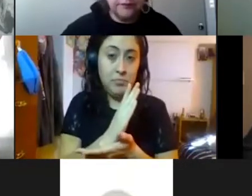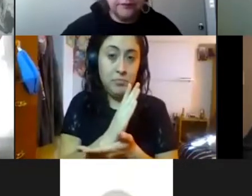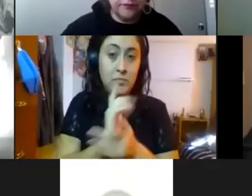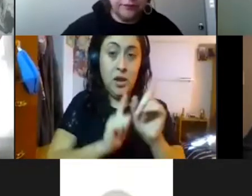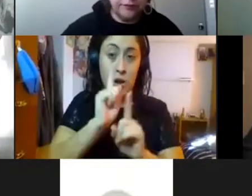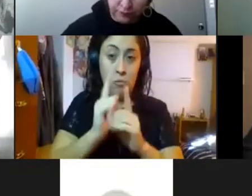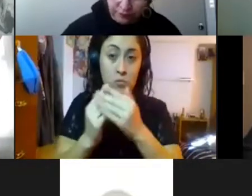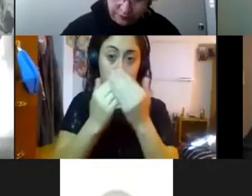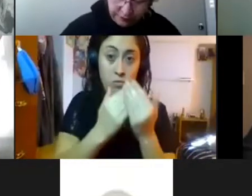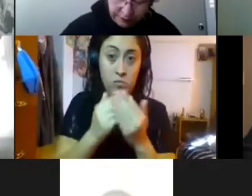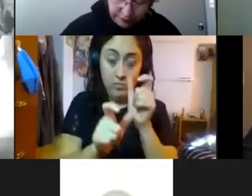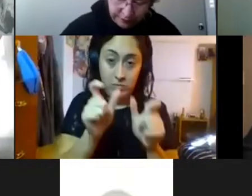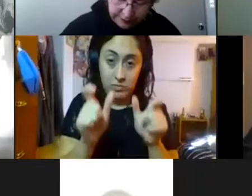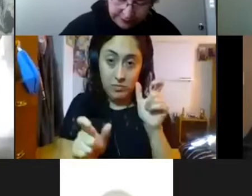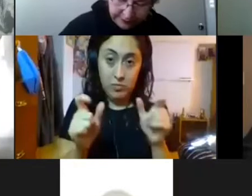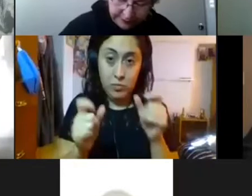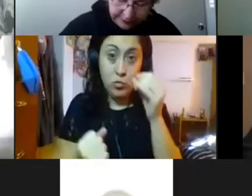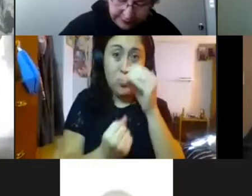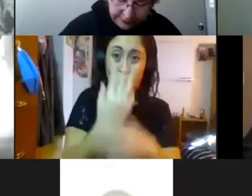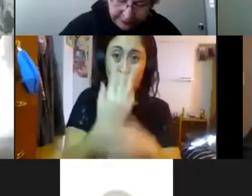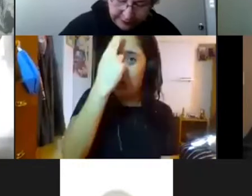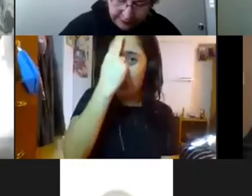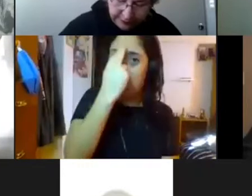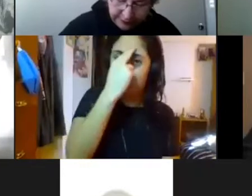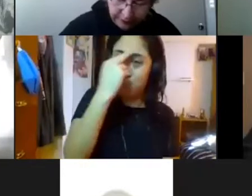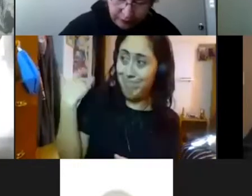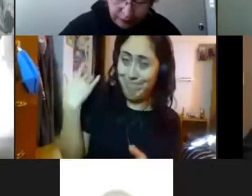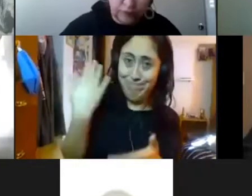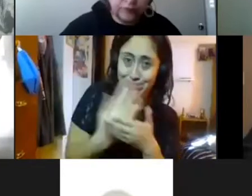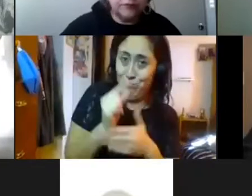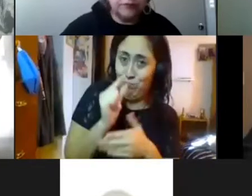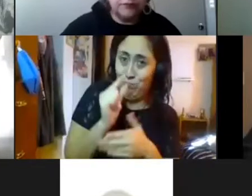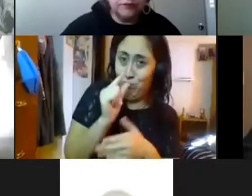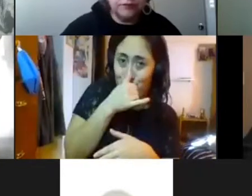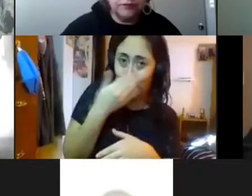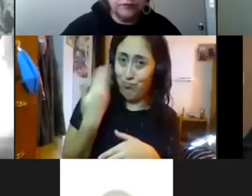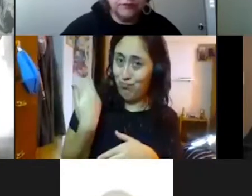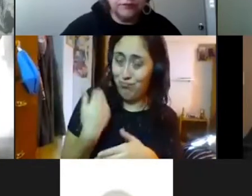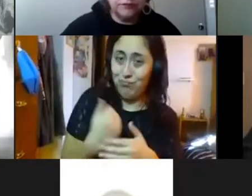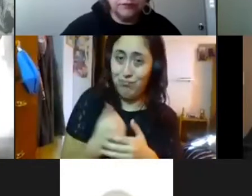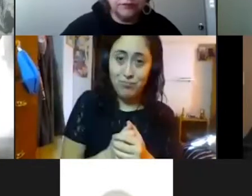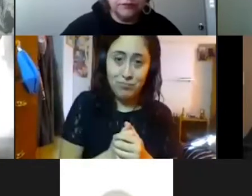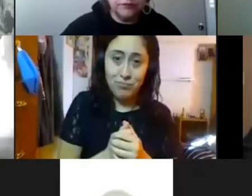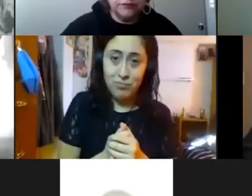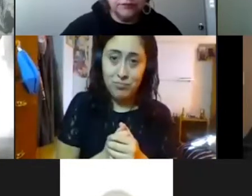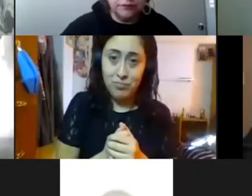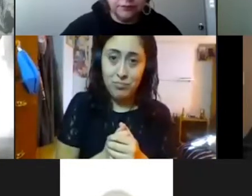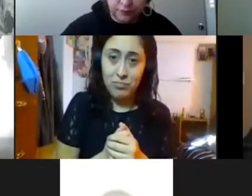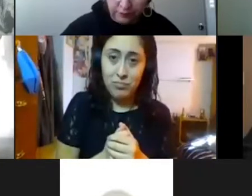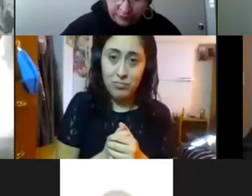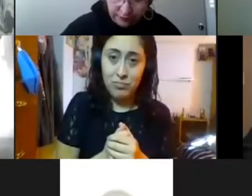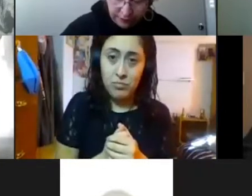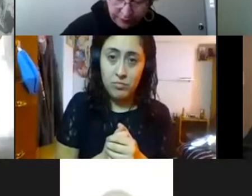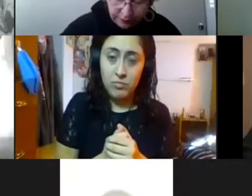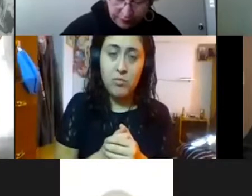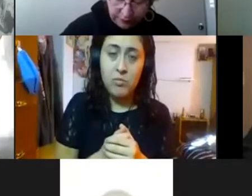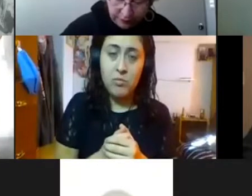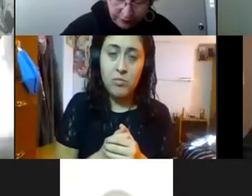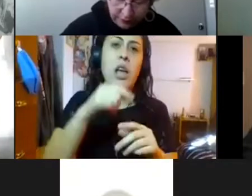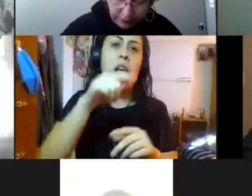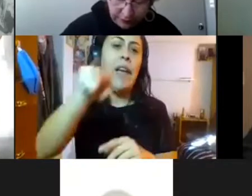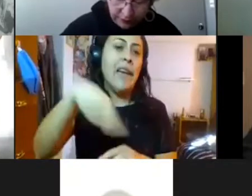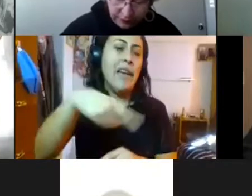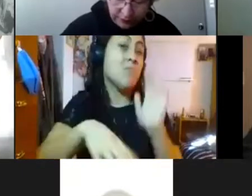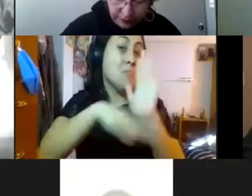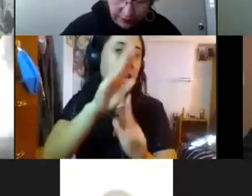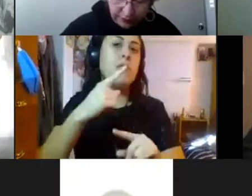personas nuevas de matrícula, que fue matriculada en la escuela, las niñas, es de medio mayor. Entonces,